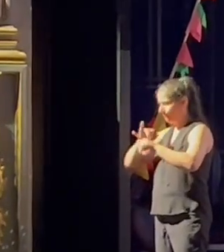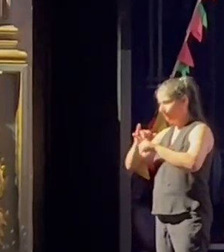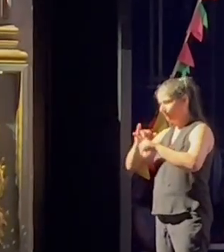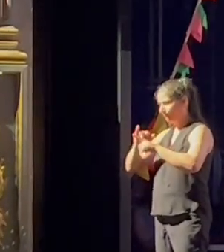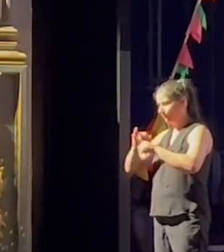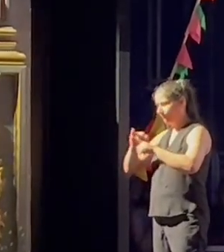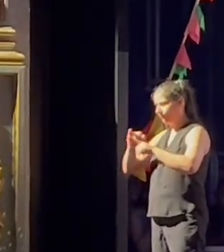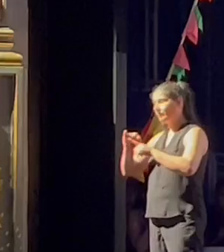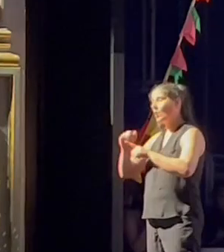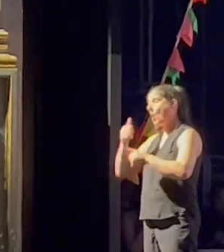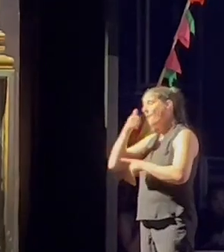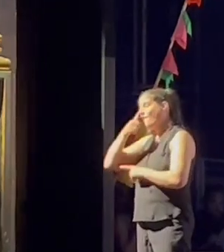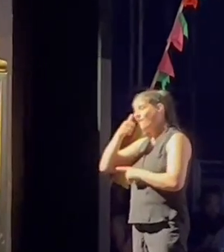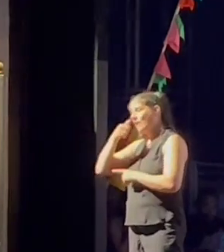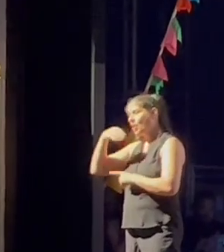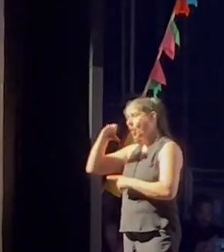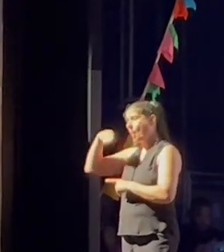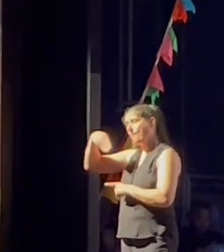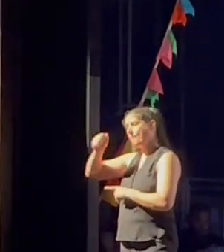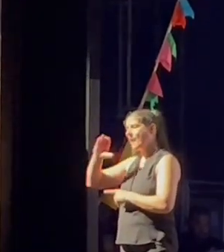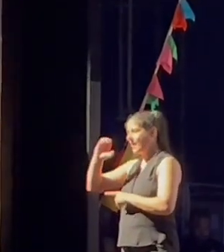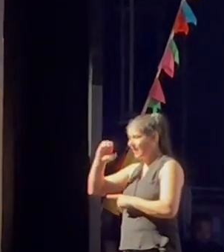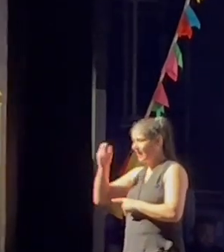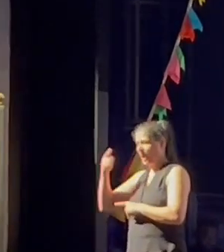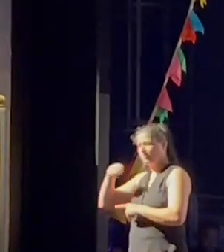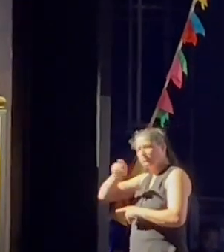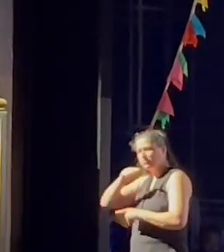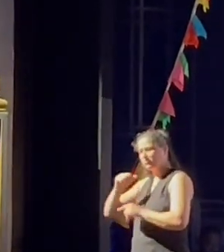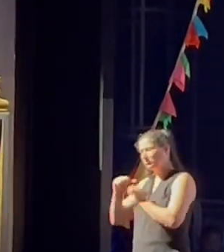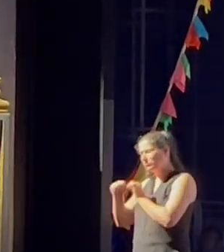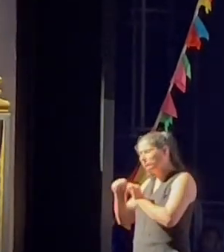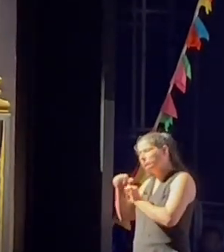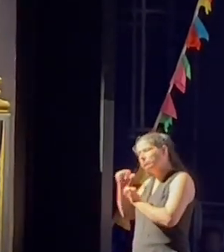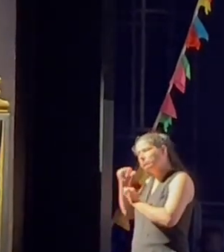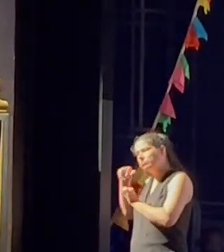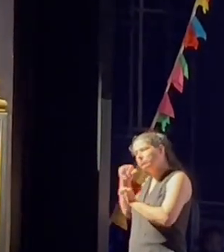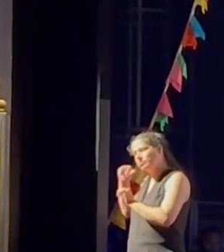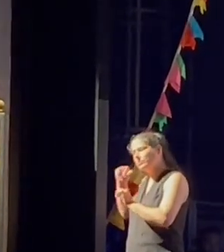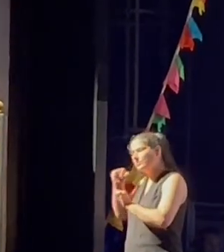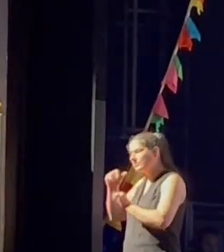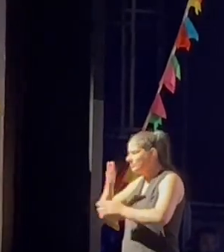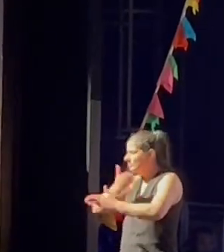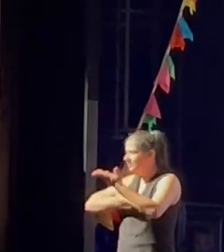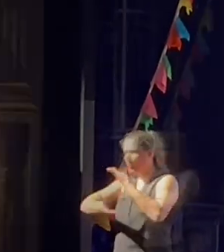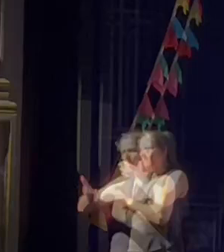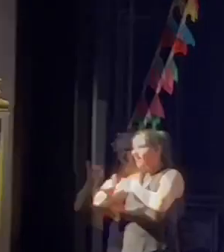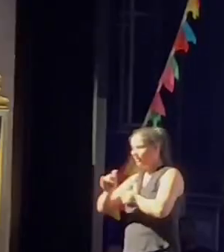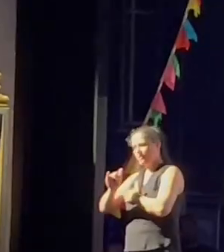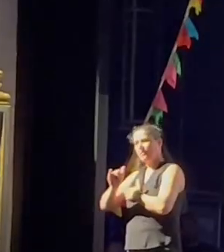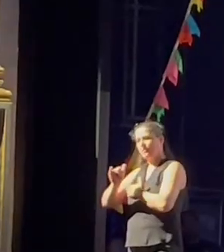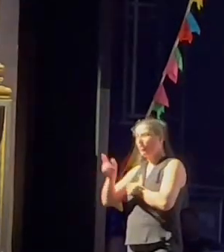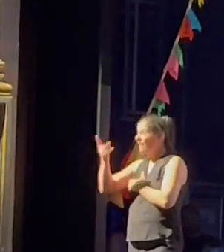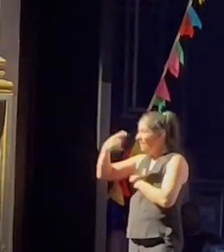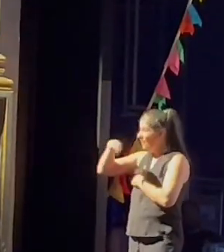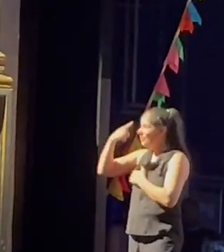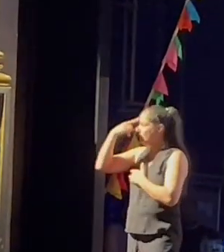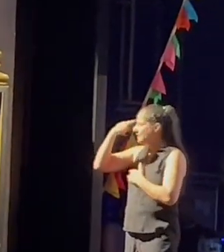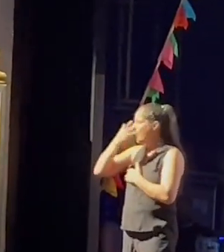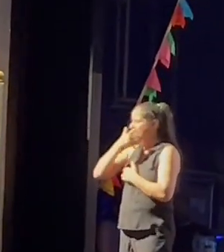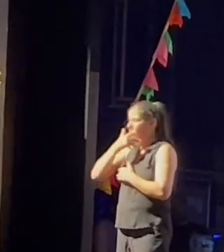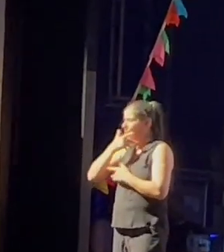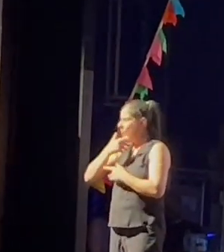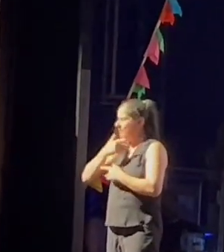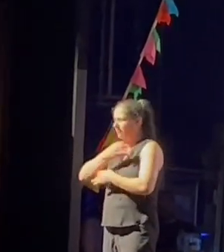Bodegas masab desde sus inicios esta empresa mallorquina ha colaborado con múltiples entidades solo vosotros conocéis el